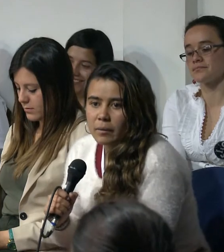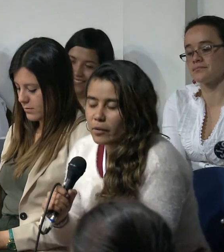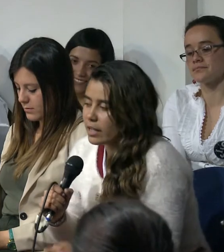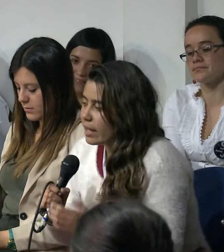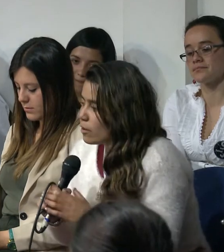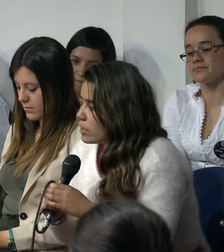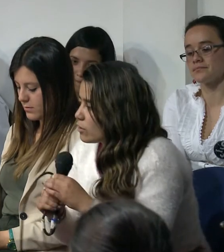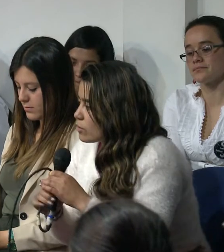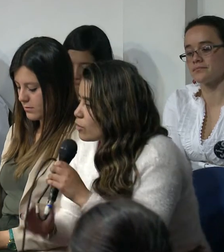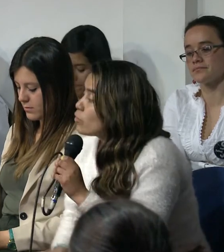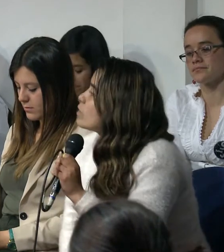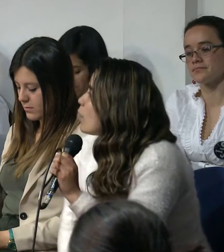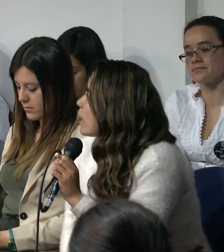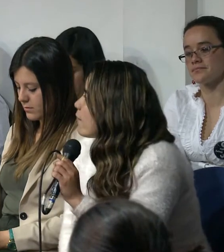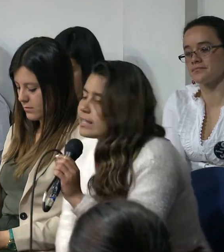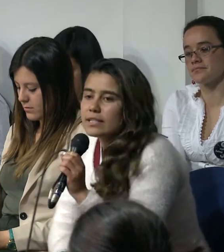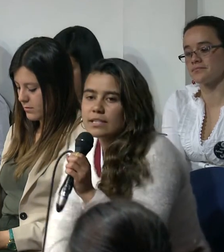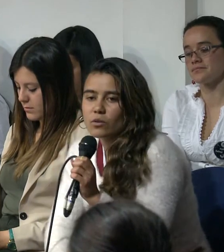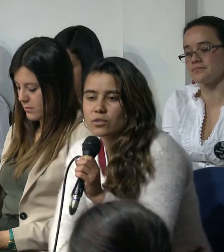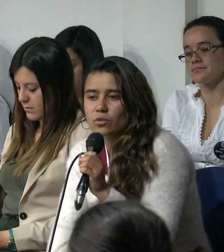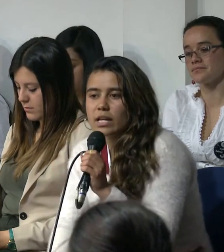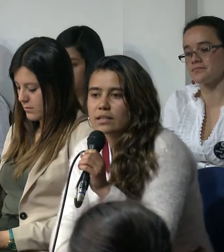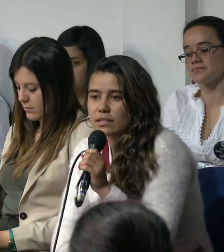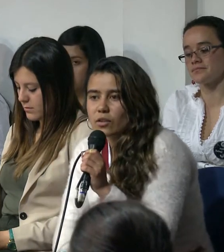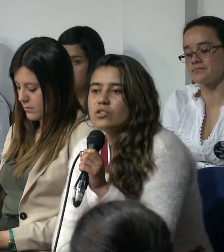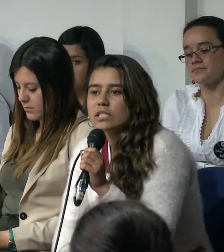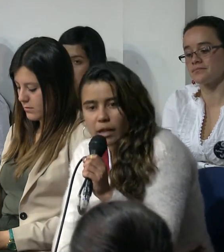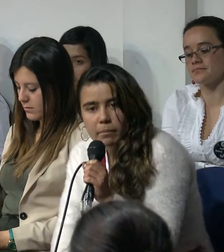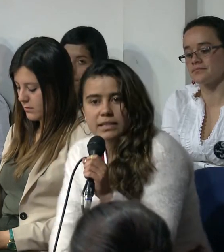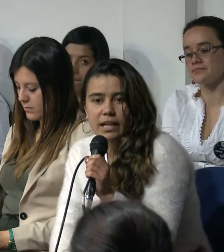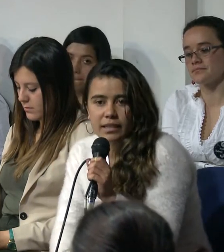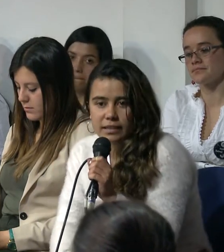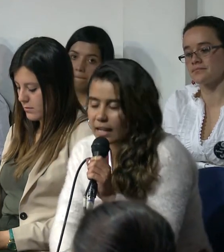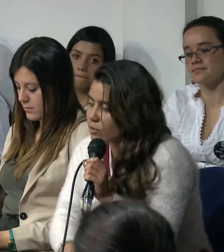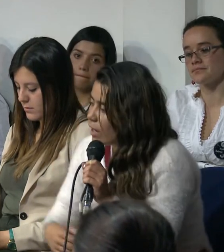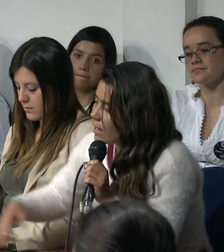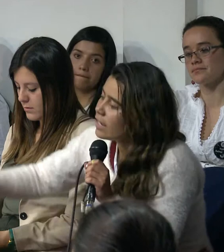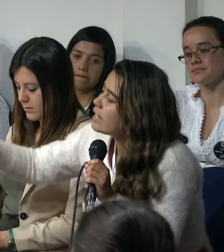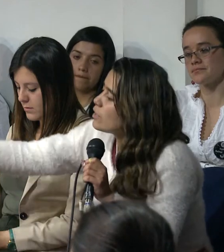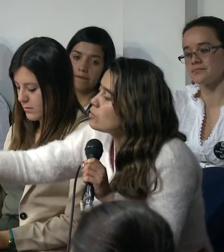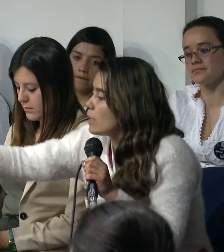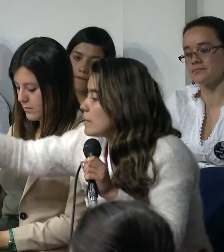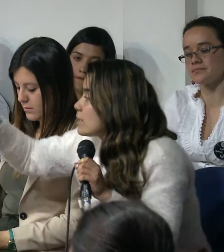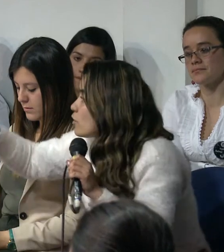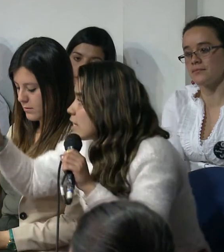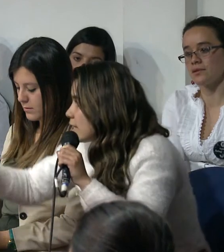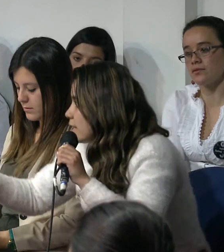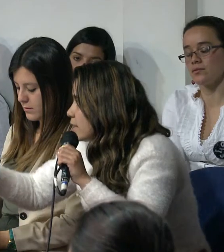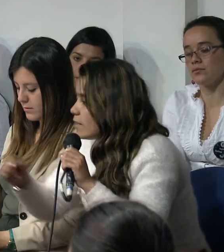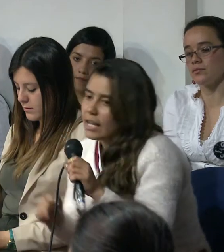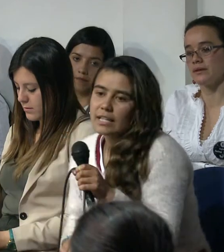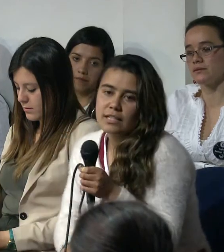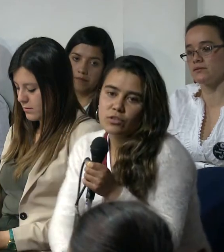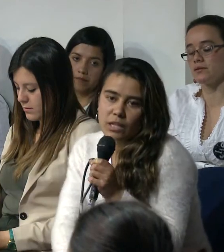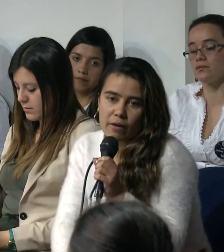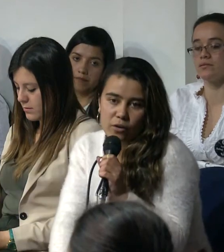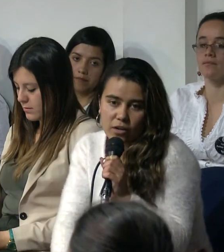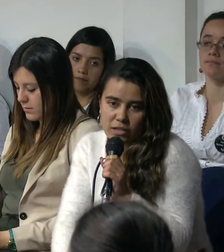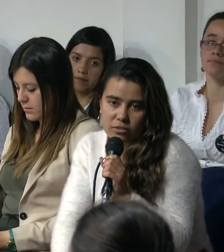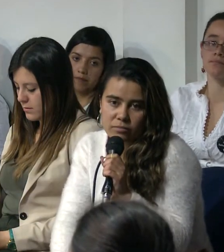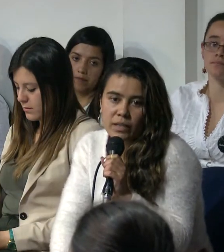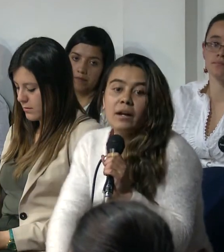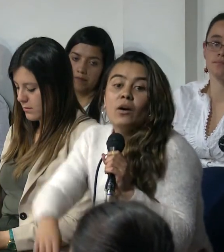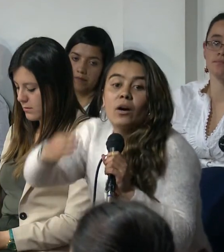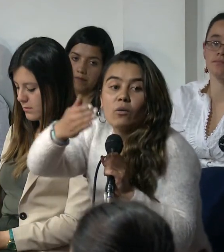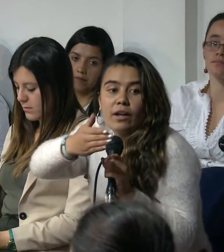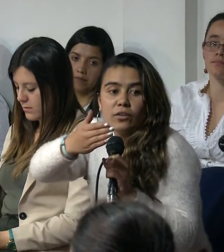profesional, porque cuentan con un aula de 25 estudiantes con discapacidad intelectual y justamente son estas actividades las que yo trabajo con